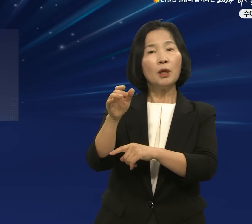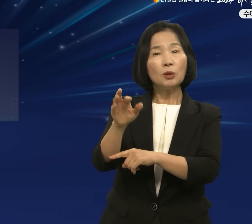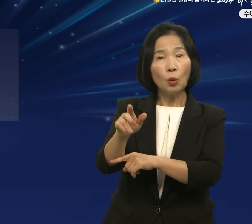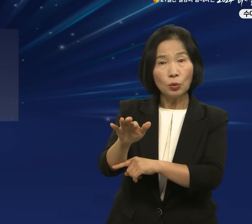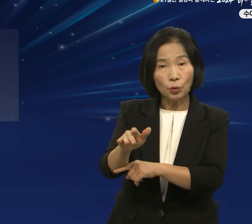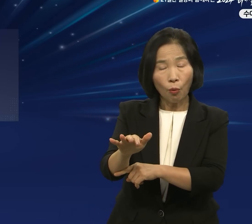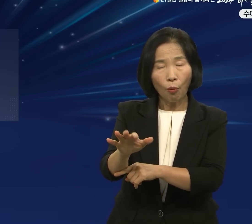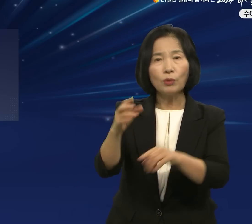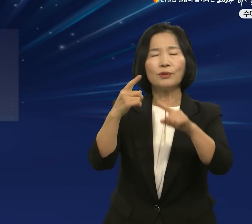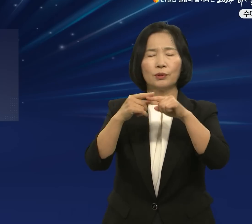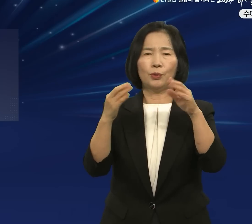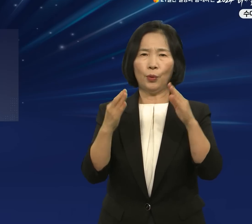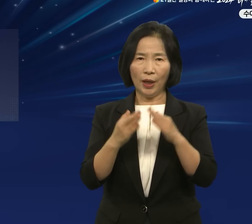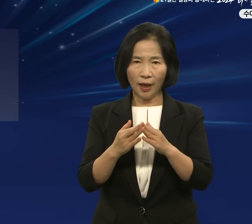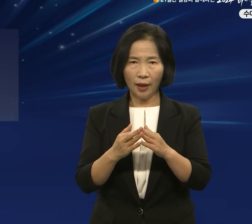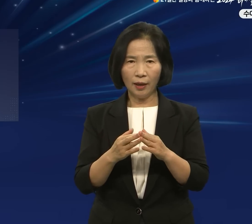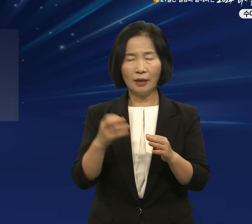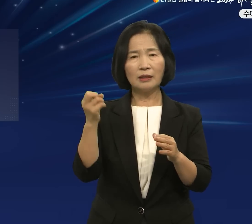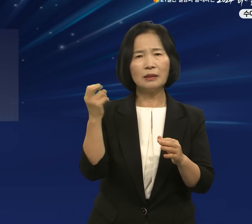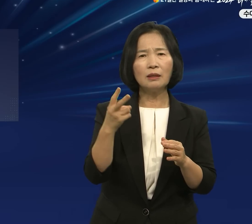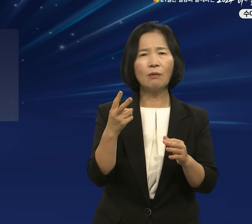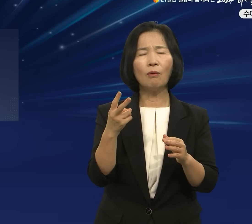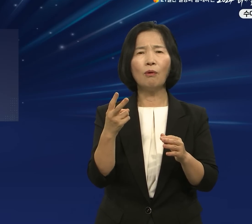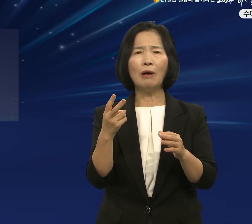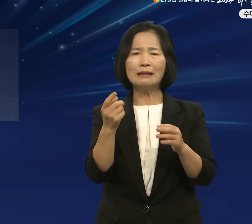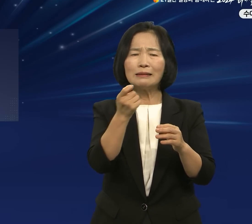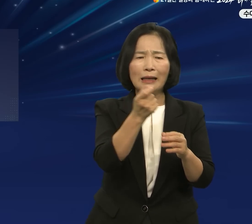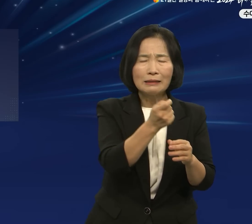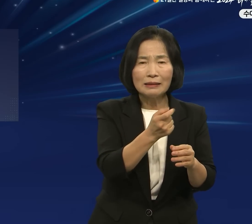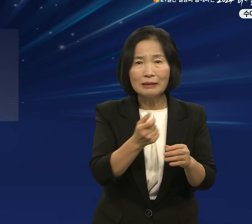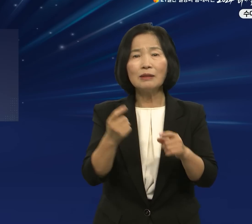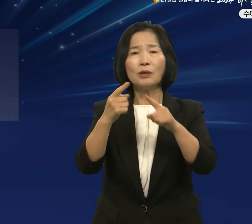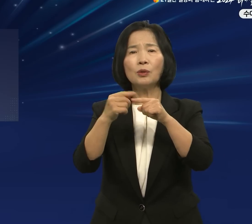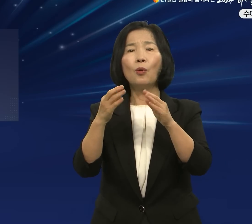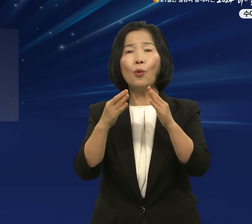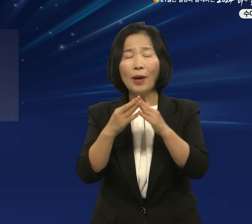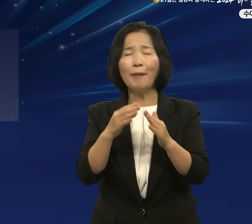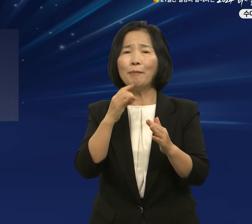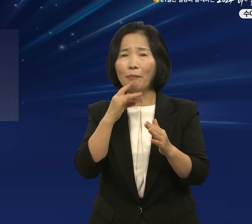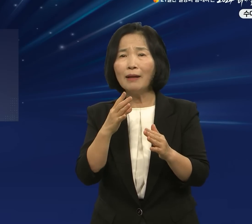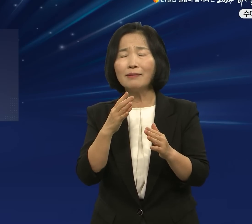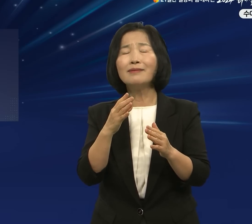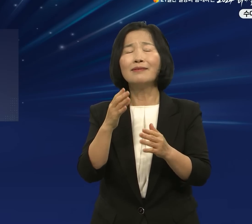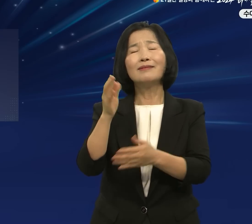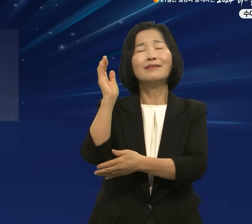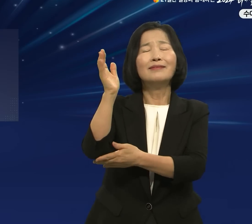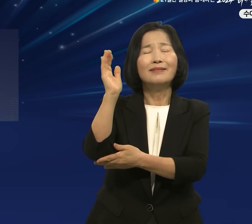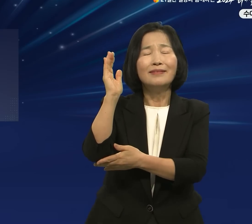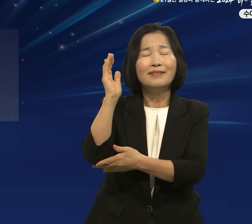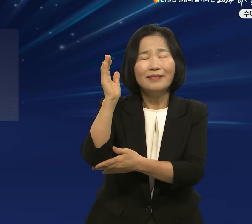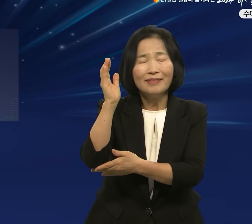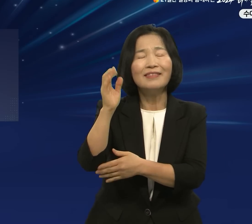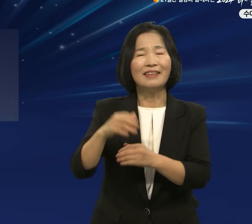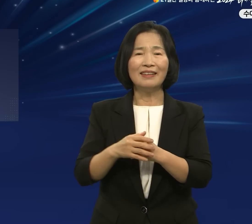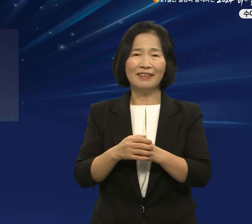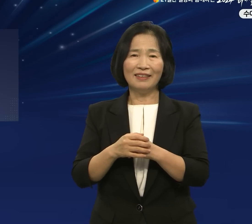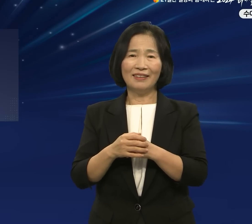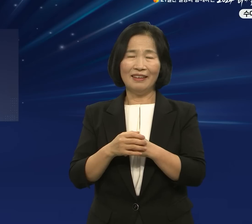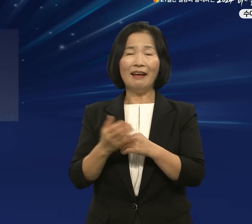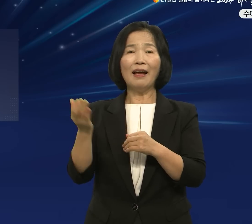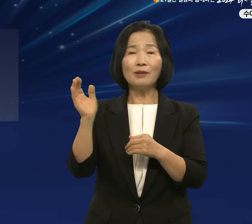농촌교회 그리고 미자립교회만 목회하는데 단 한 번도 못 살겠다고, 불편하다고,